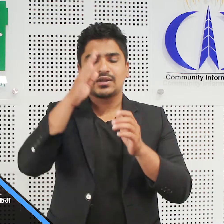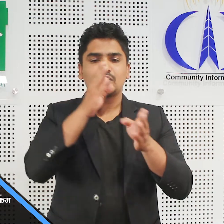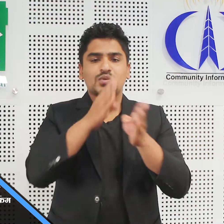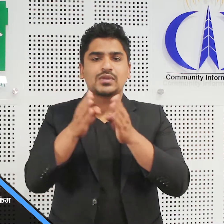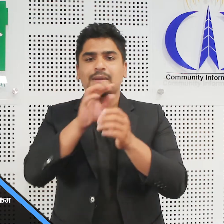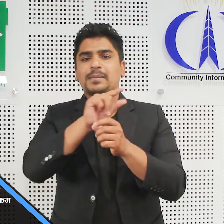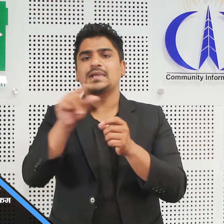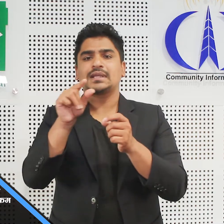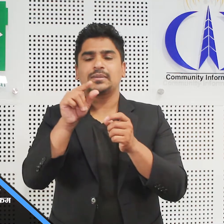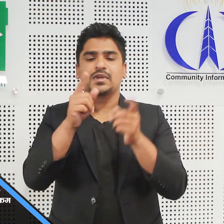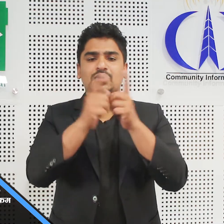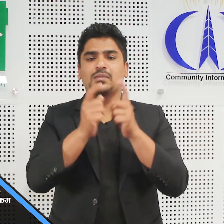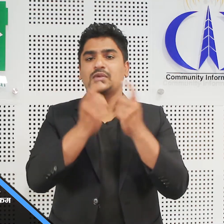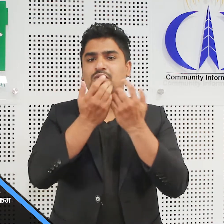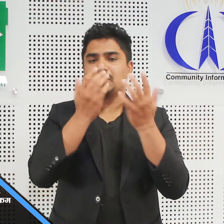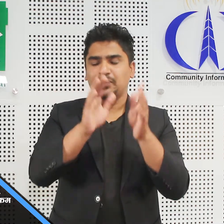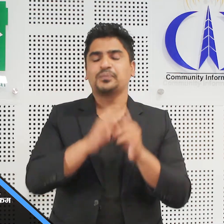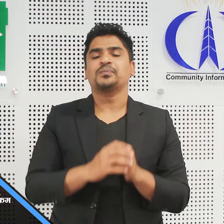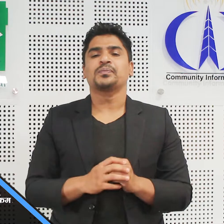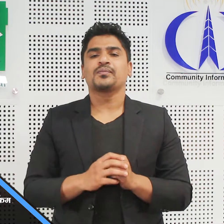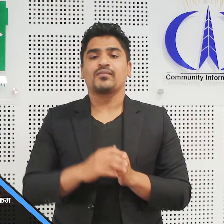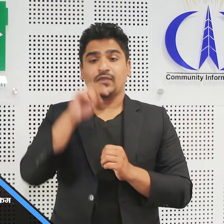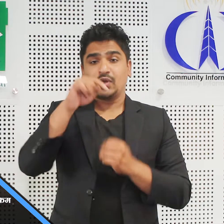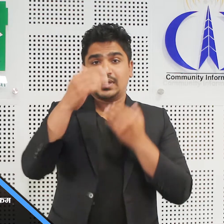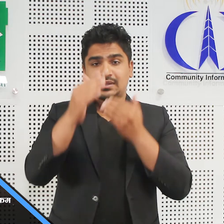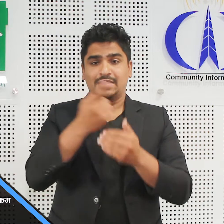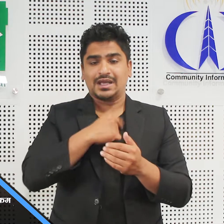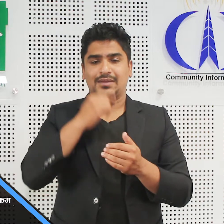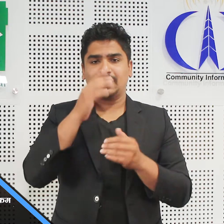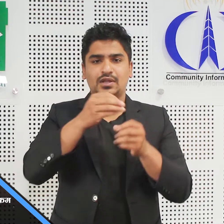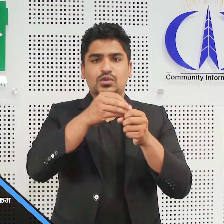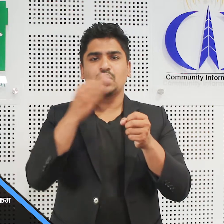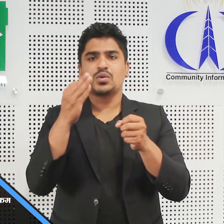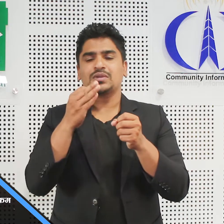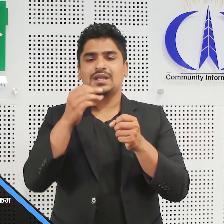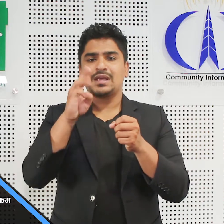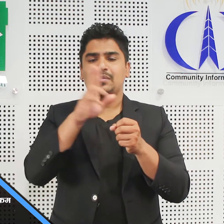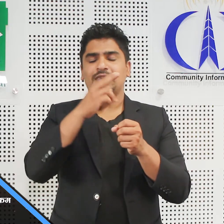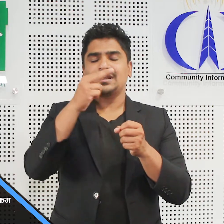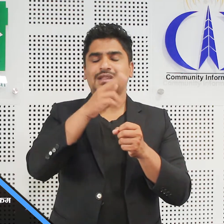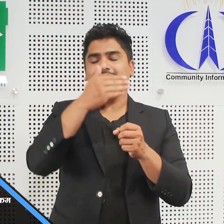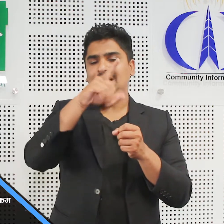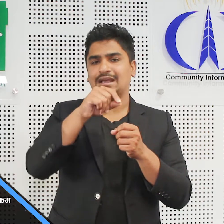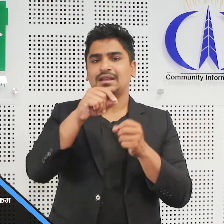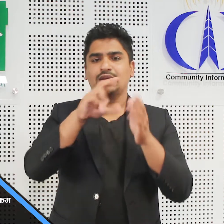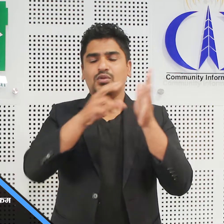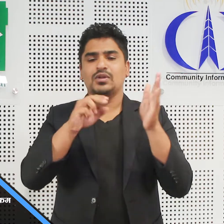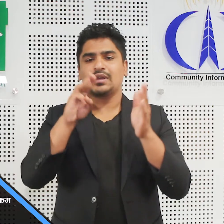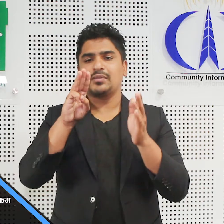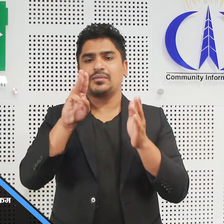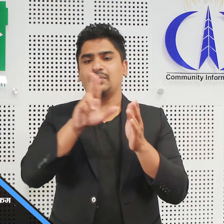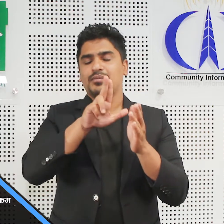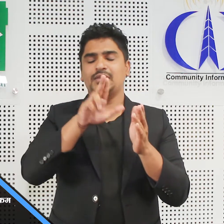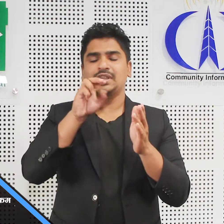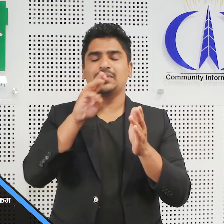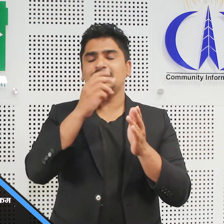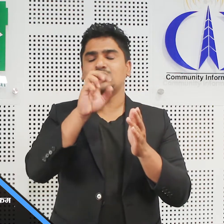व्यवसायीलाई पारेको प्रभाव र उनीहरूको पुनरुत्थानका लागि स्थानीय सरकारको योजनाका विषयमा छलफल गरिरहेका छौँ। अहिलेसम्म